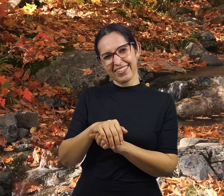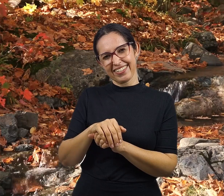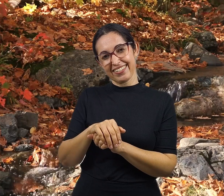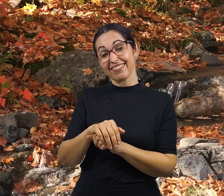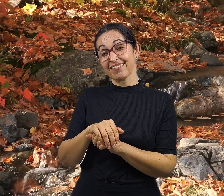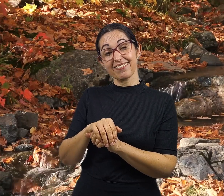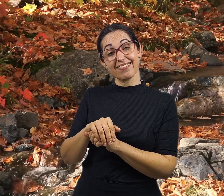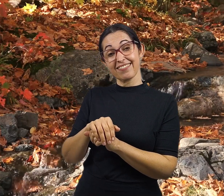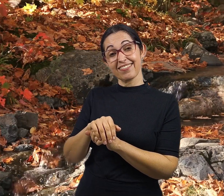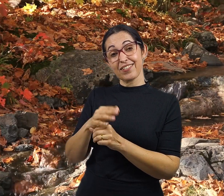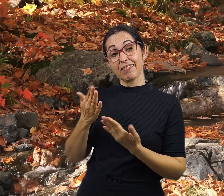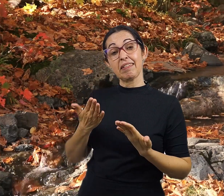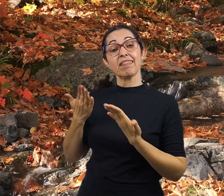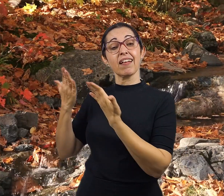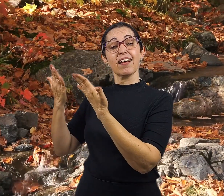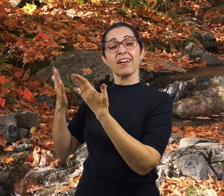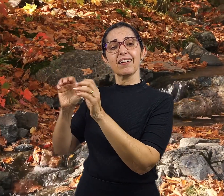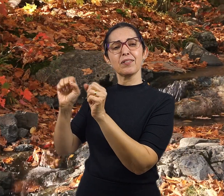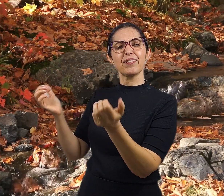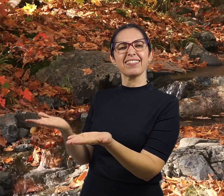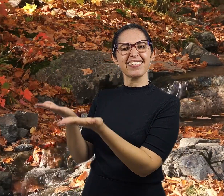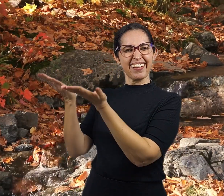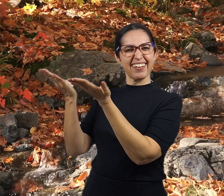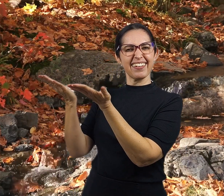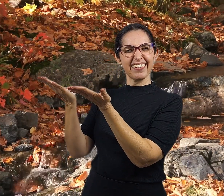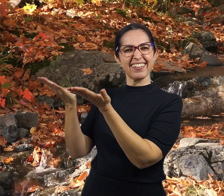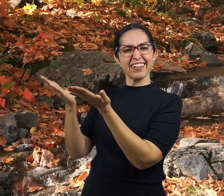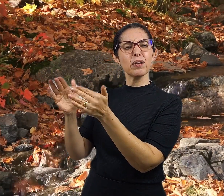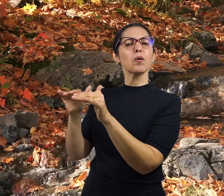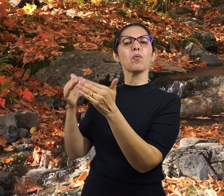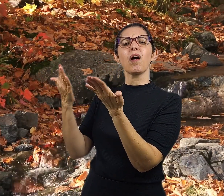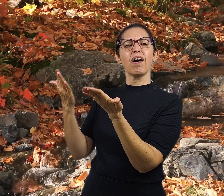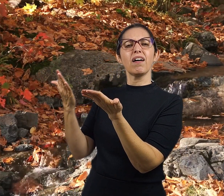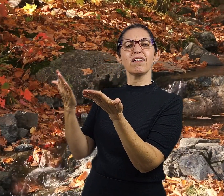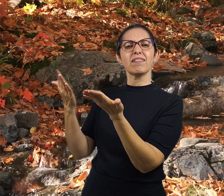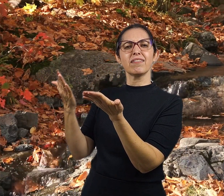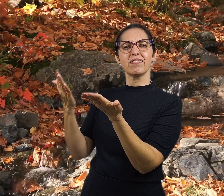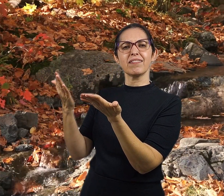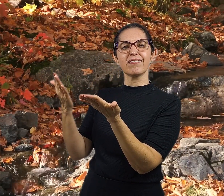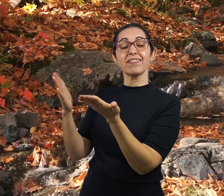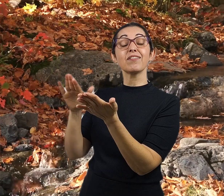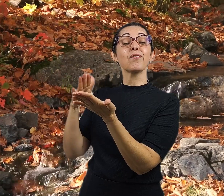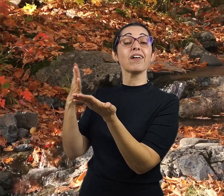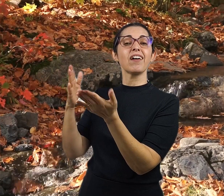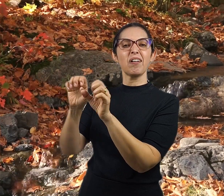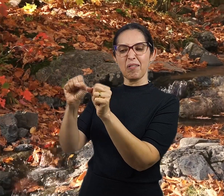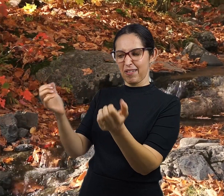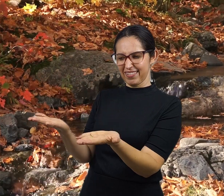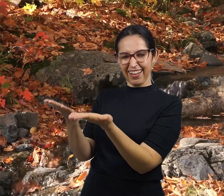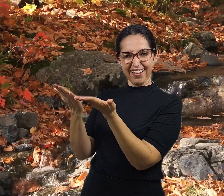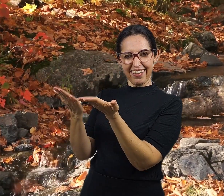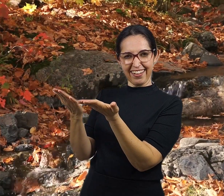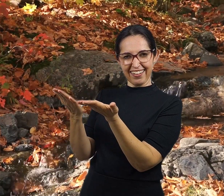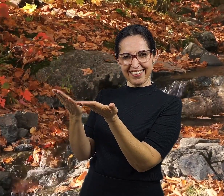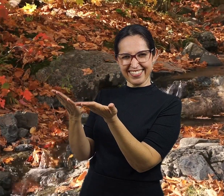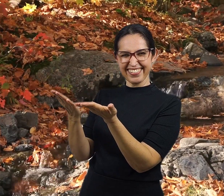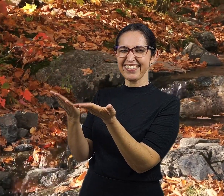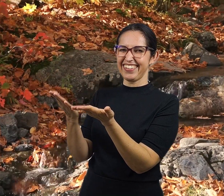ao Senhor um altar. E sabe qual altar você veio ofertar a Deus? Esse altar se chama a